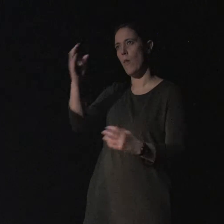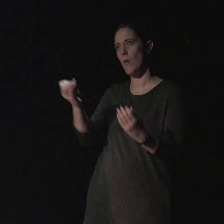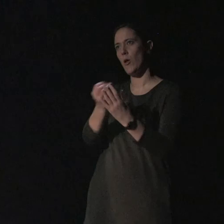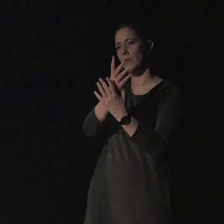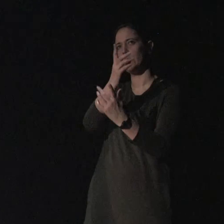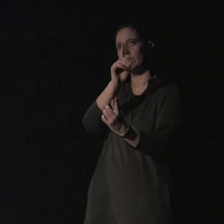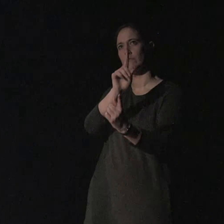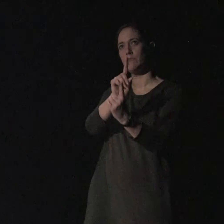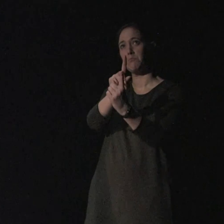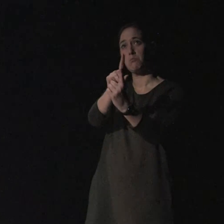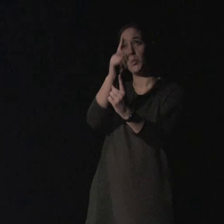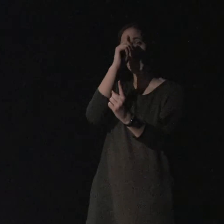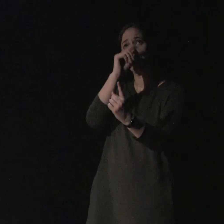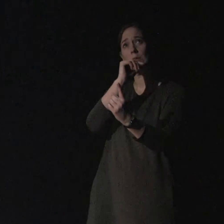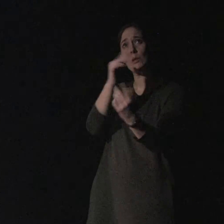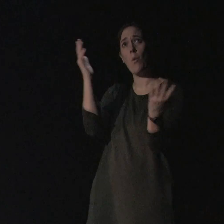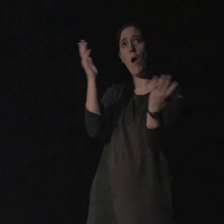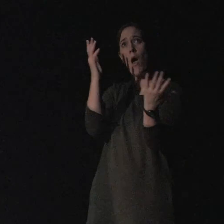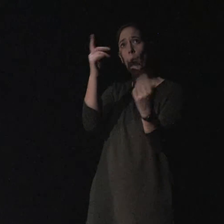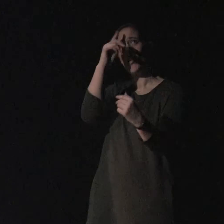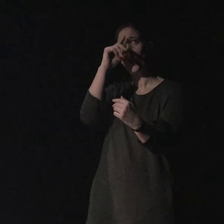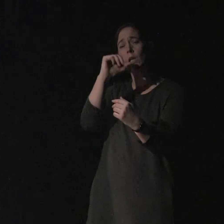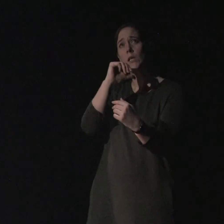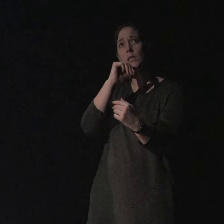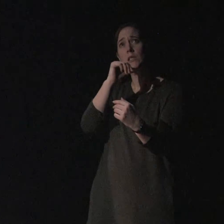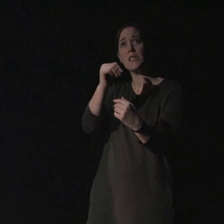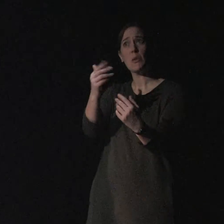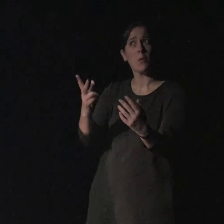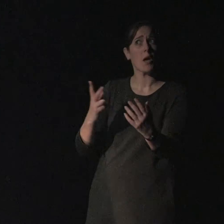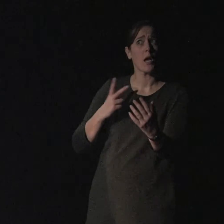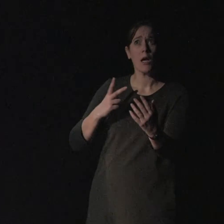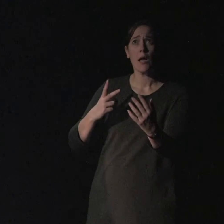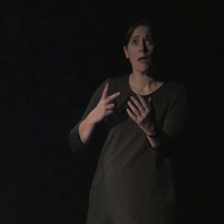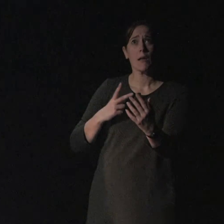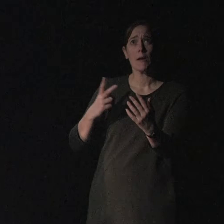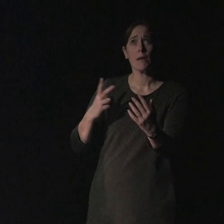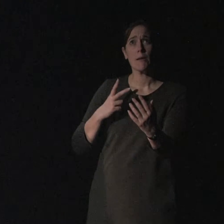Don't know where. Don't know where.